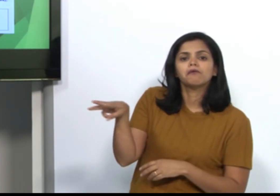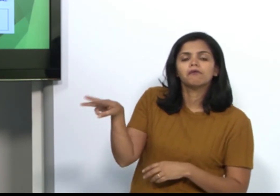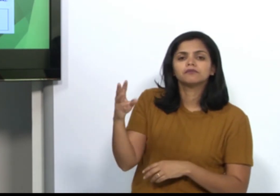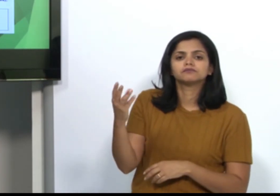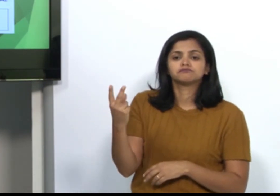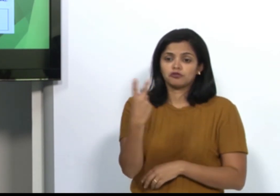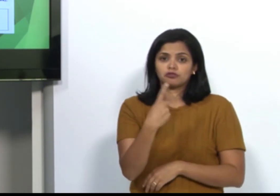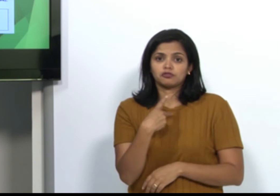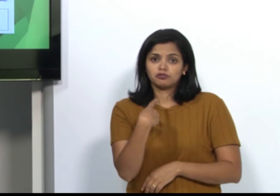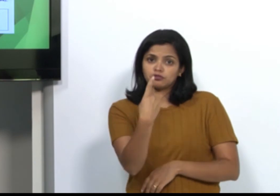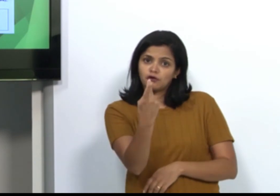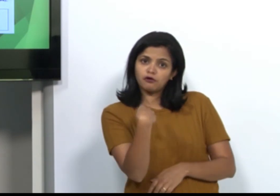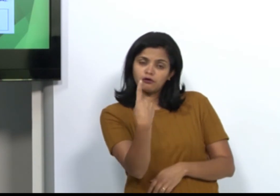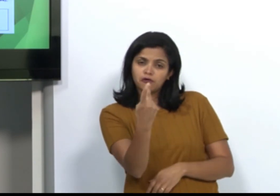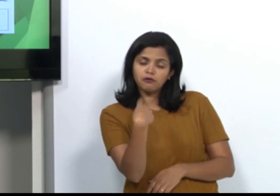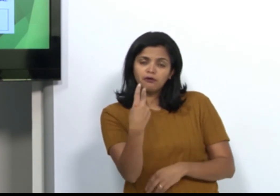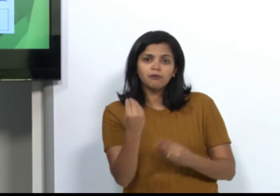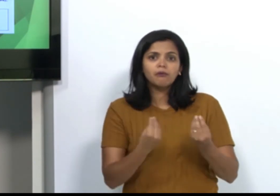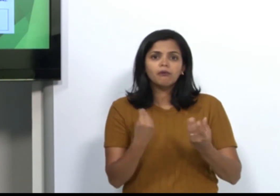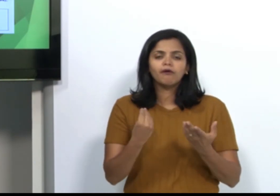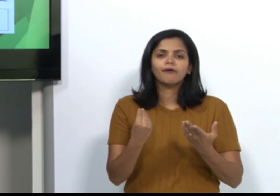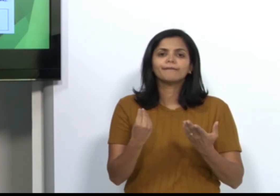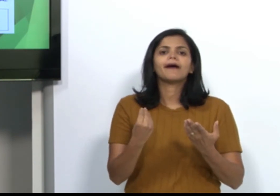como eu faria a transcrição?